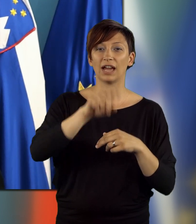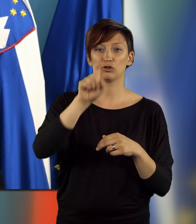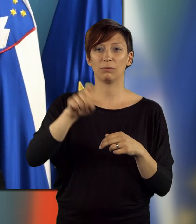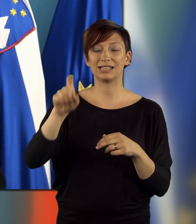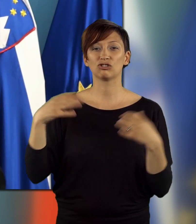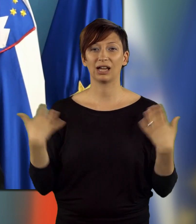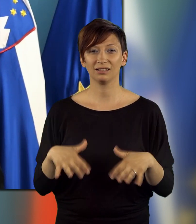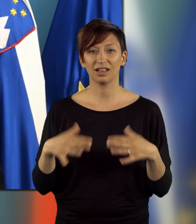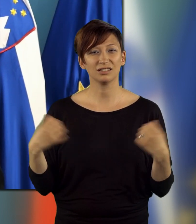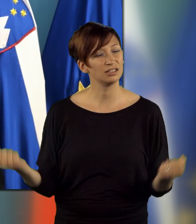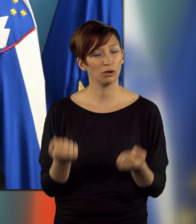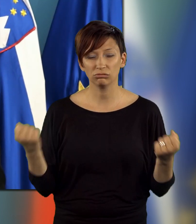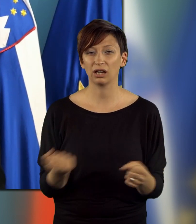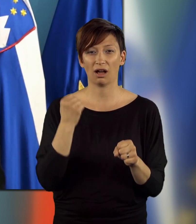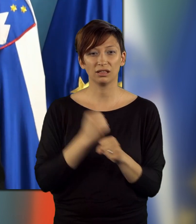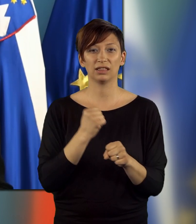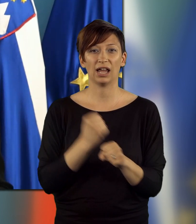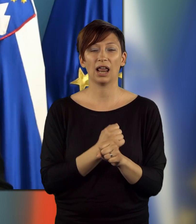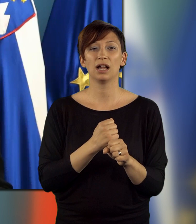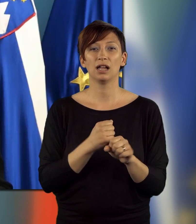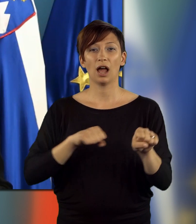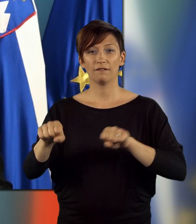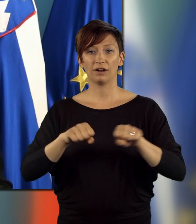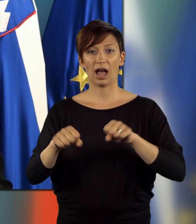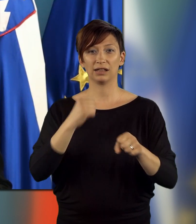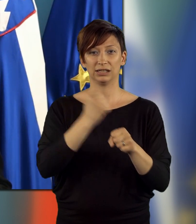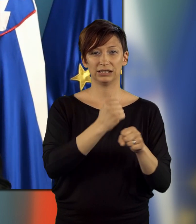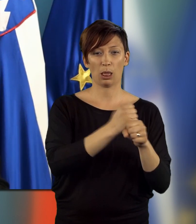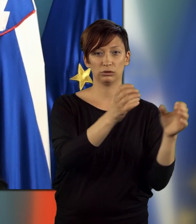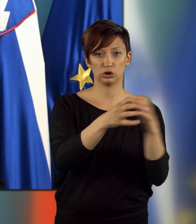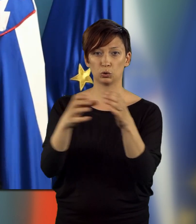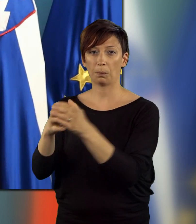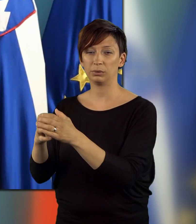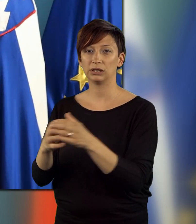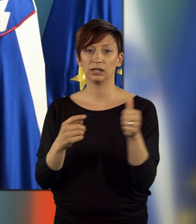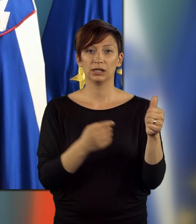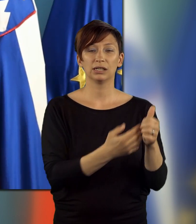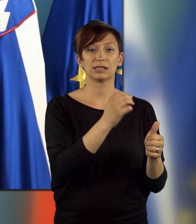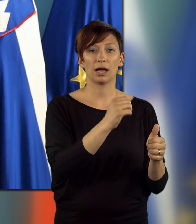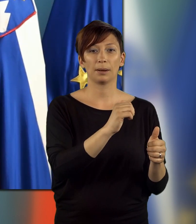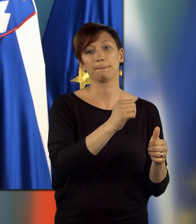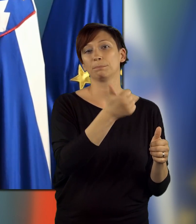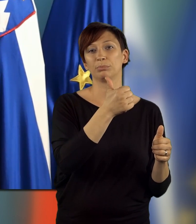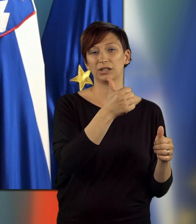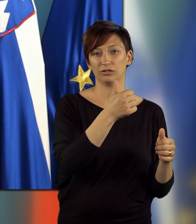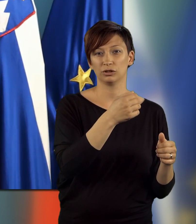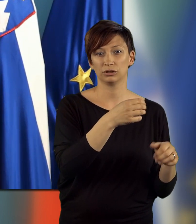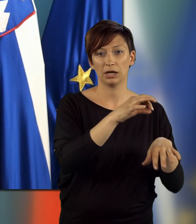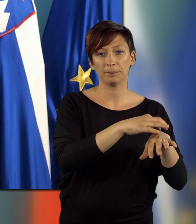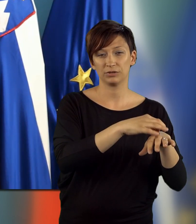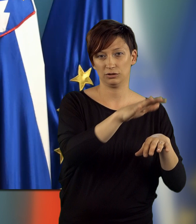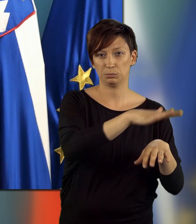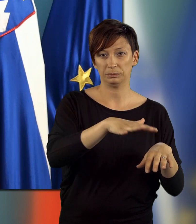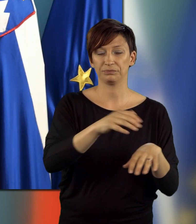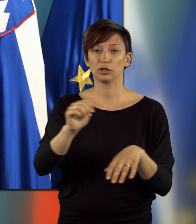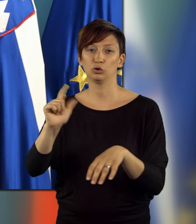večmesečnega intenzivnega dela vladnih delovnih skupin, tako za primar kot za sekundar, ki